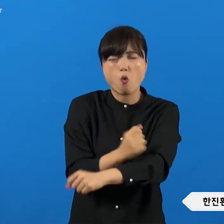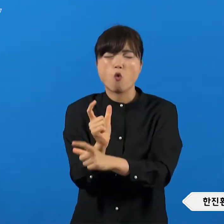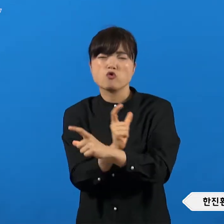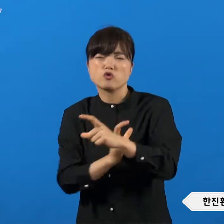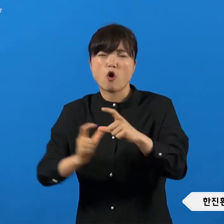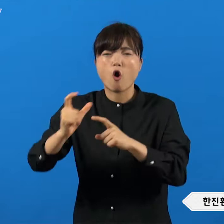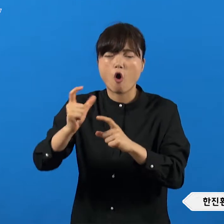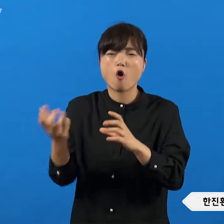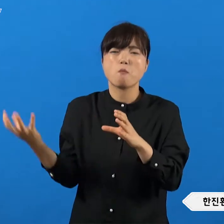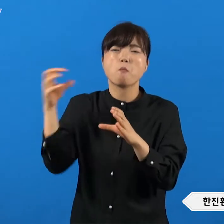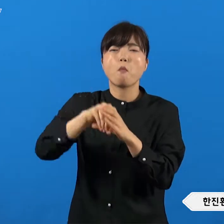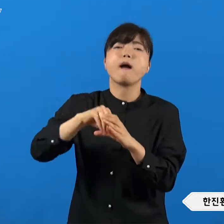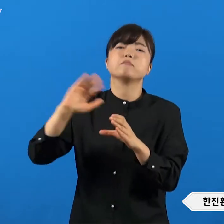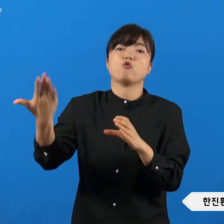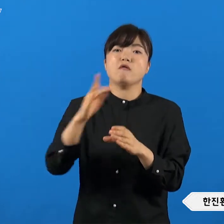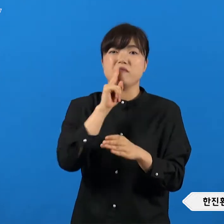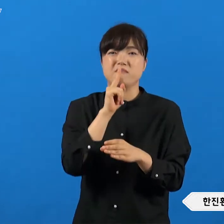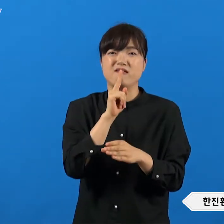것입니다.